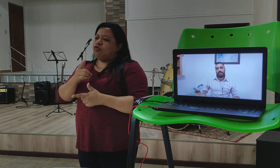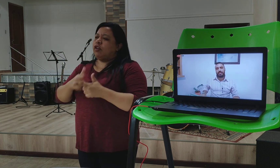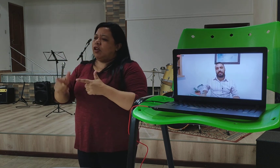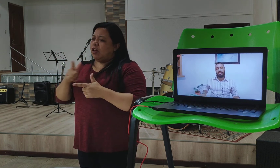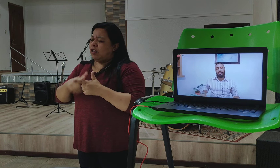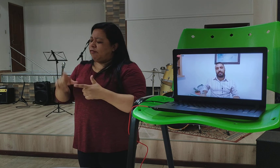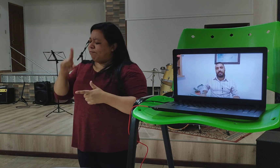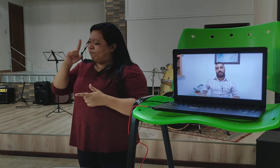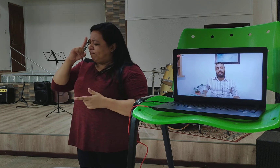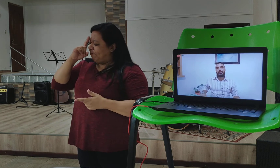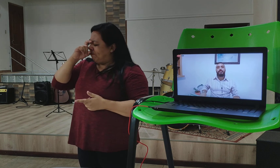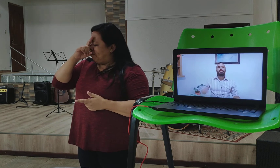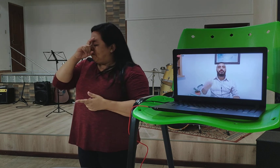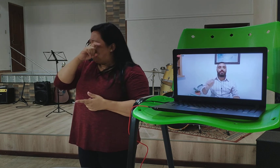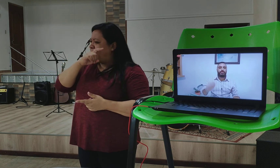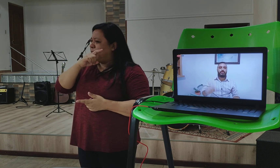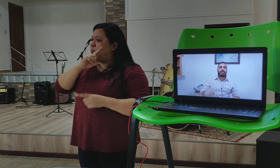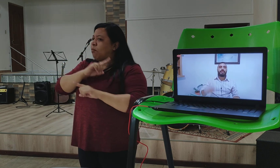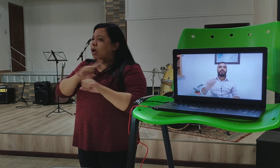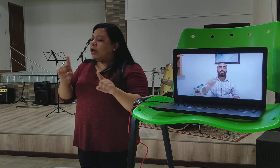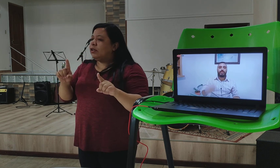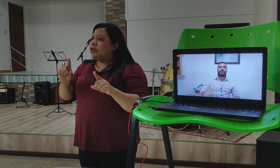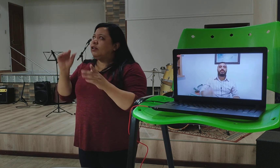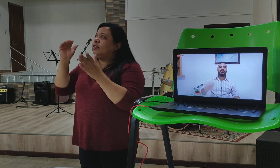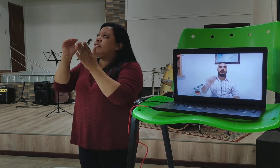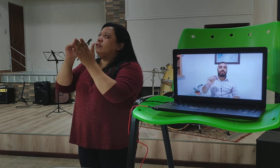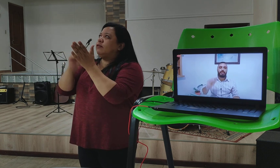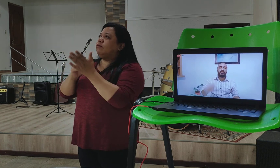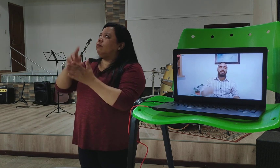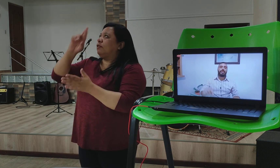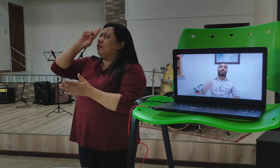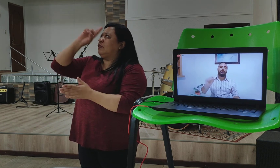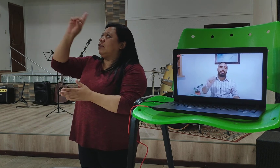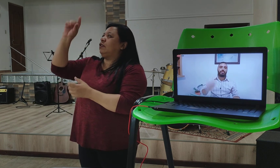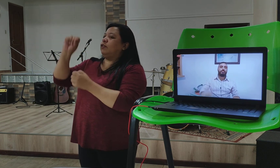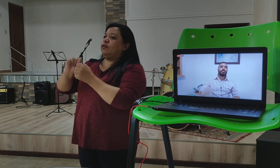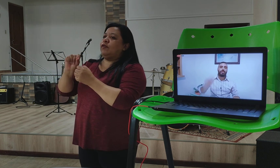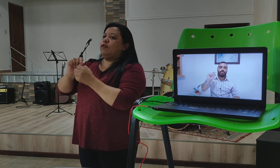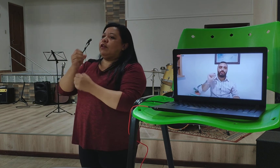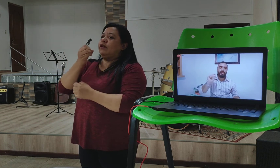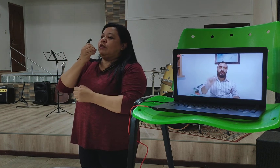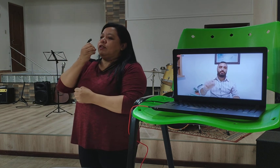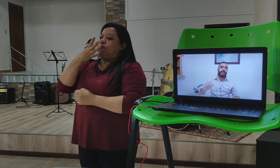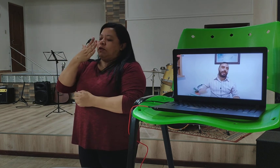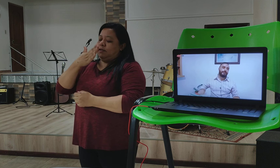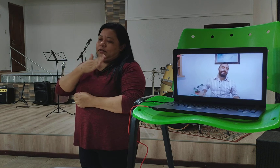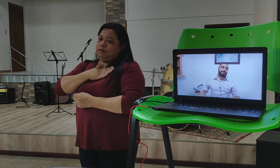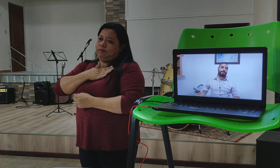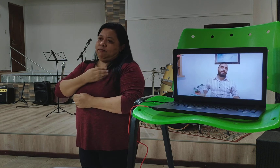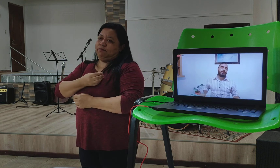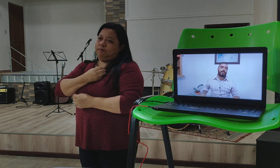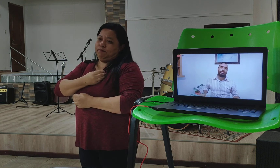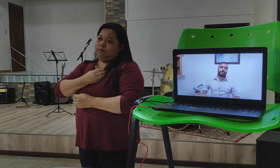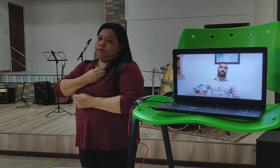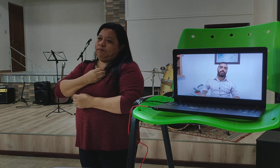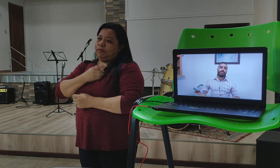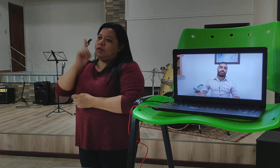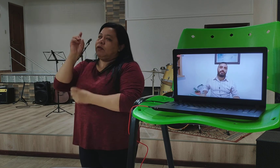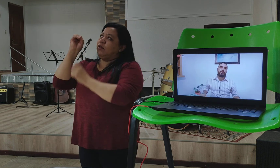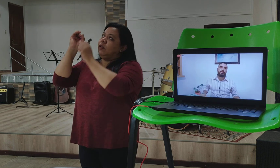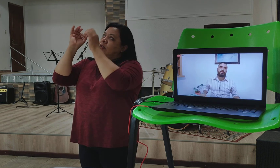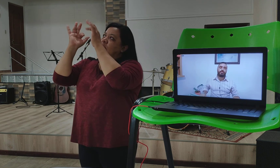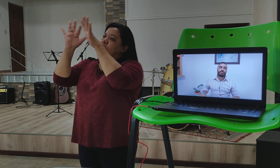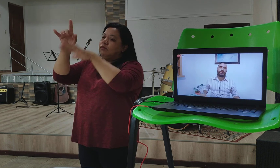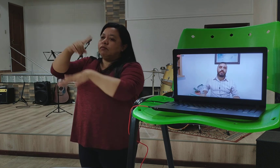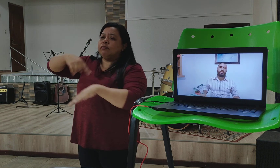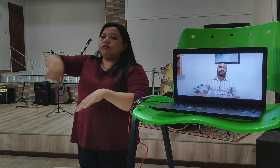dificuldades, mas eu posso dizer: o Senhor me tem feito muito bem. Que Deus abençoe a sua